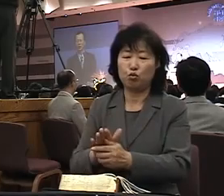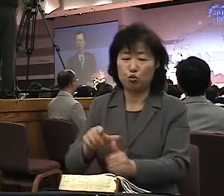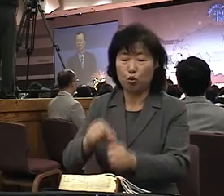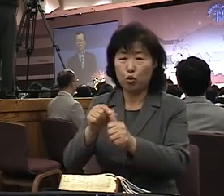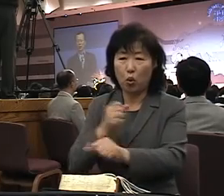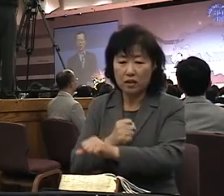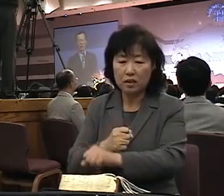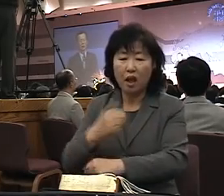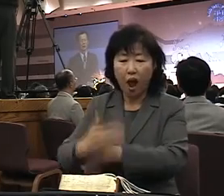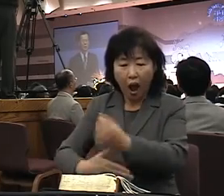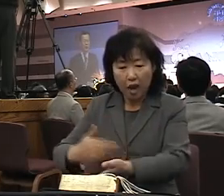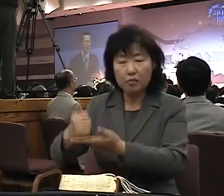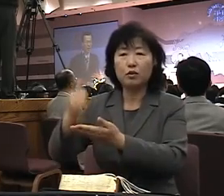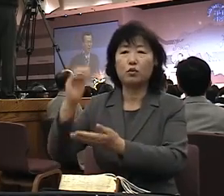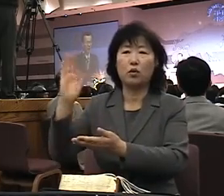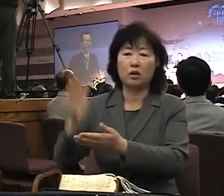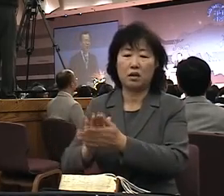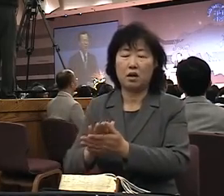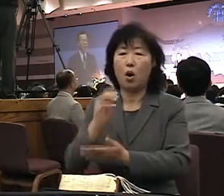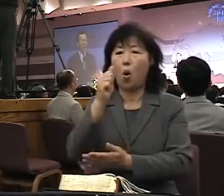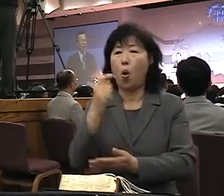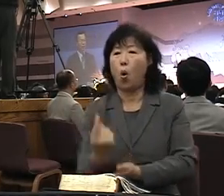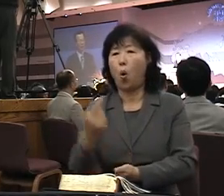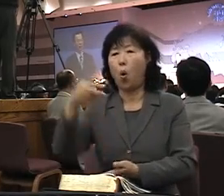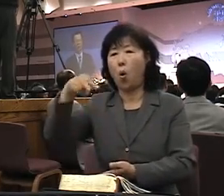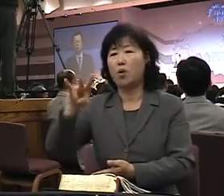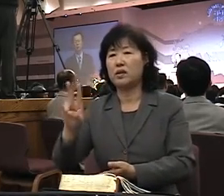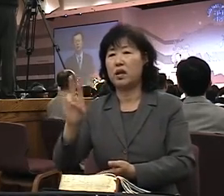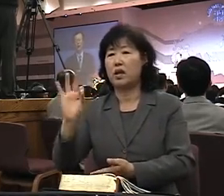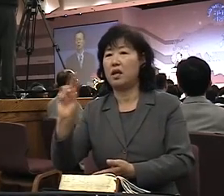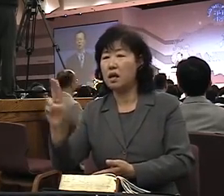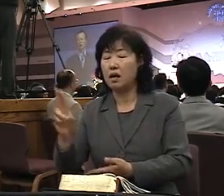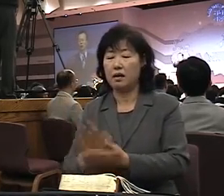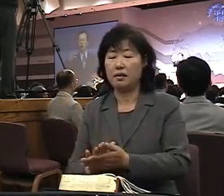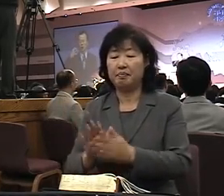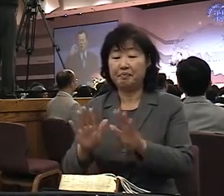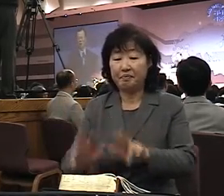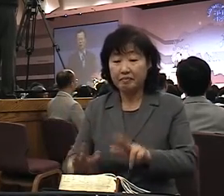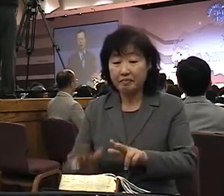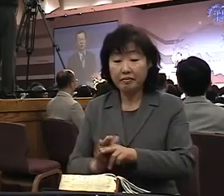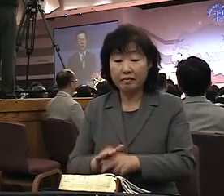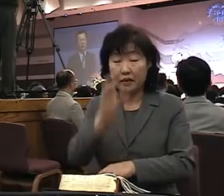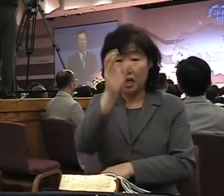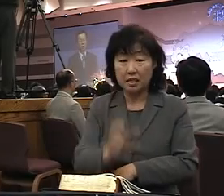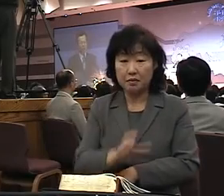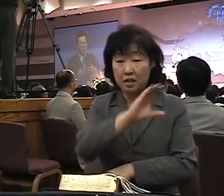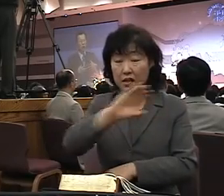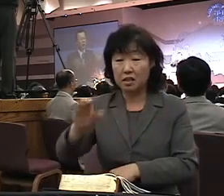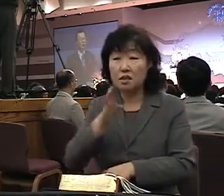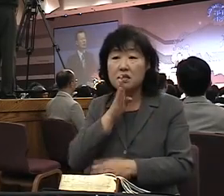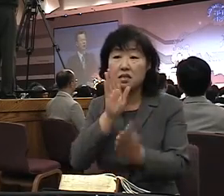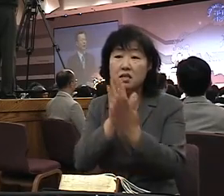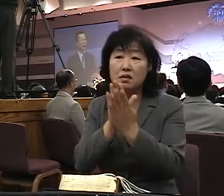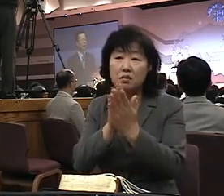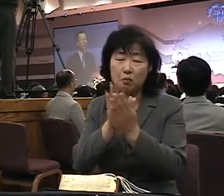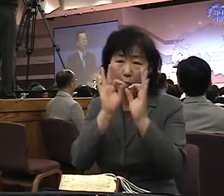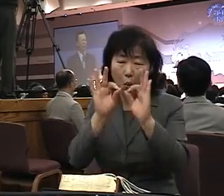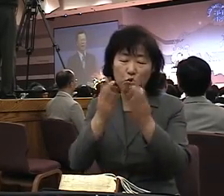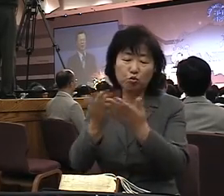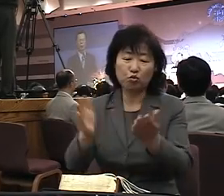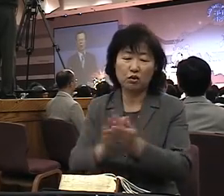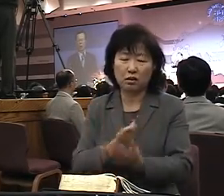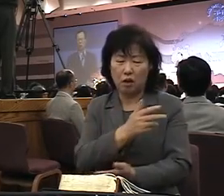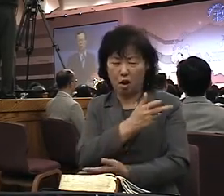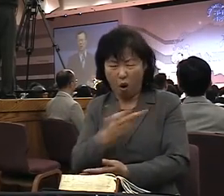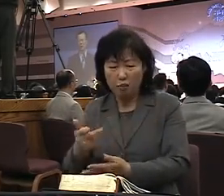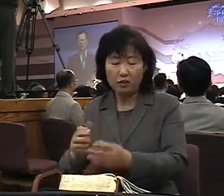겁니다. 호세아 선지자를 통해 하나님께서는 이제 십자가에서 그가 친히 보이실 엄청난 사랑,